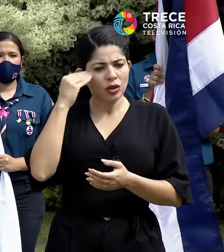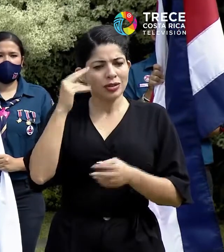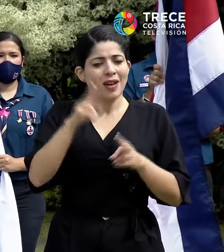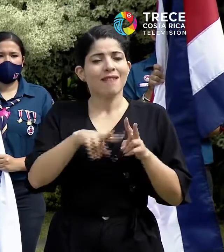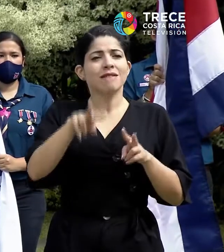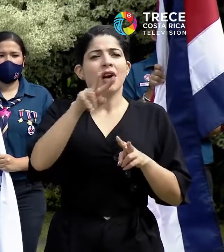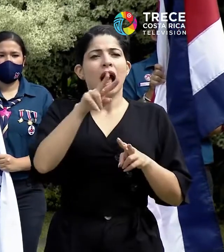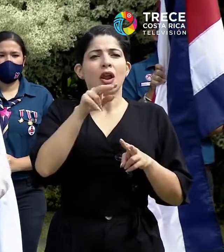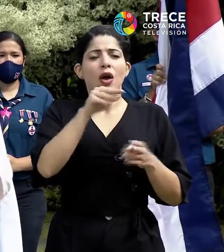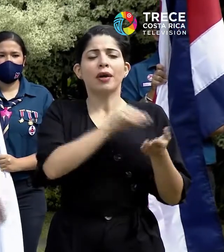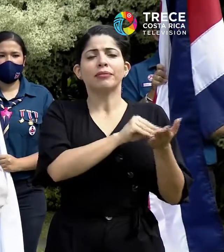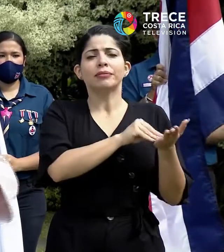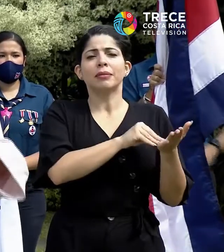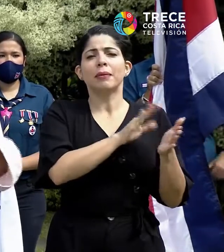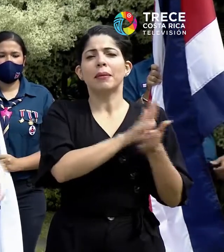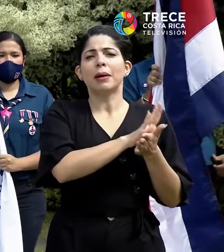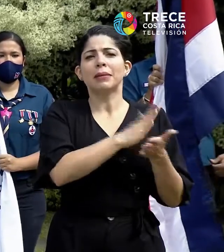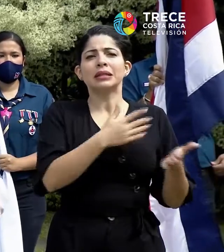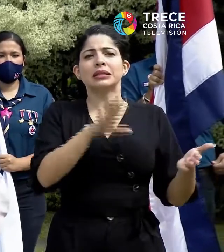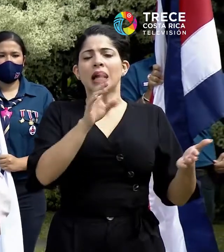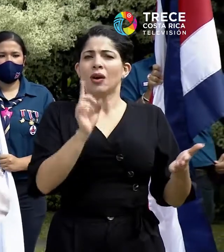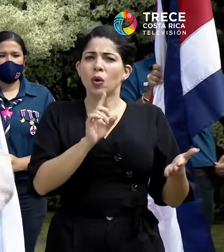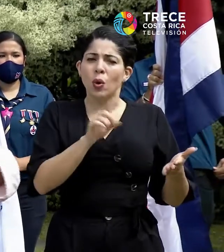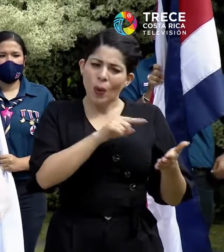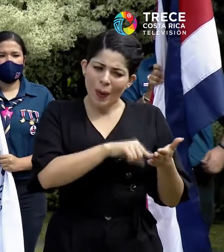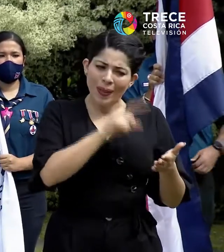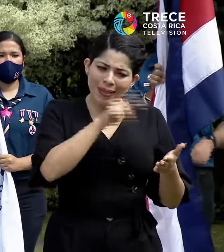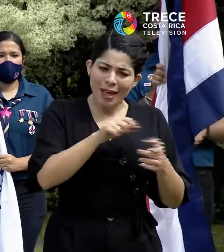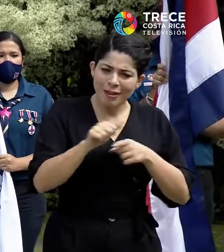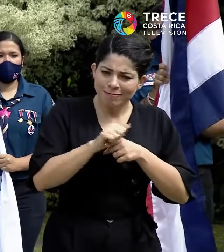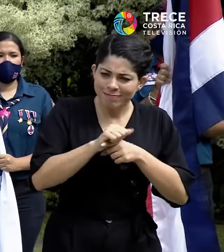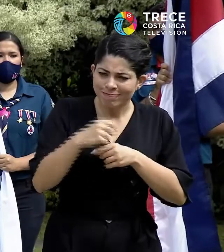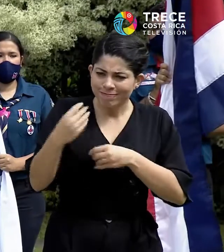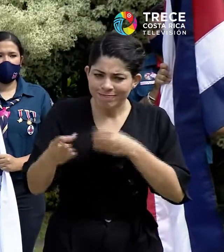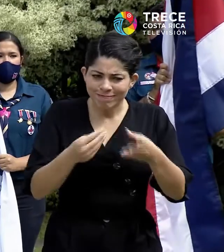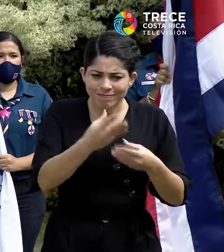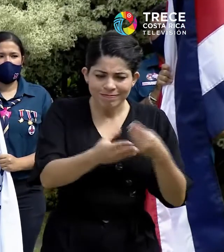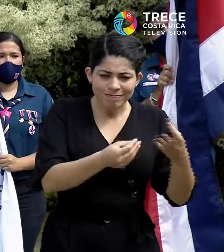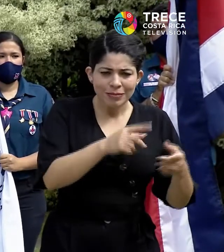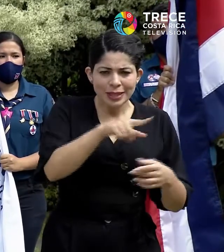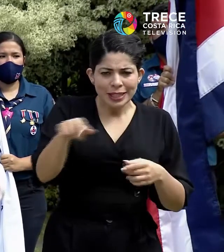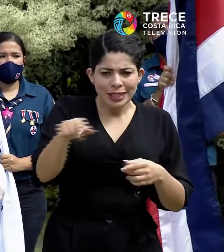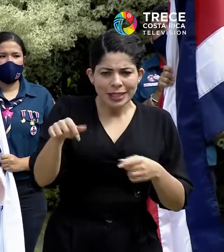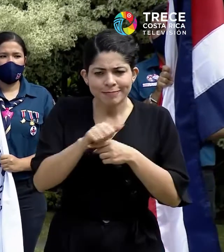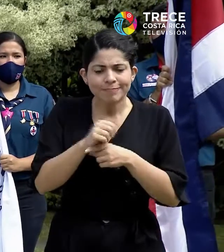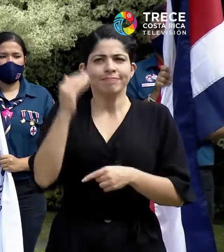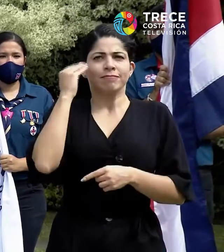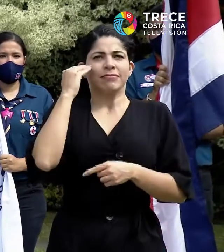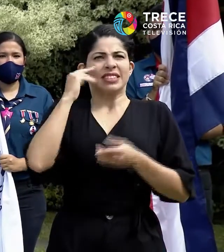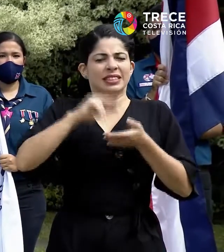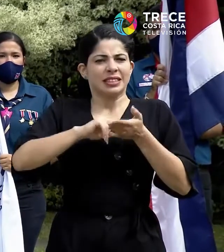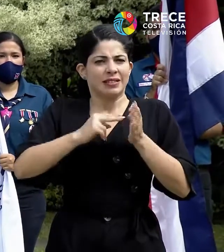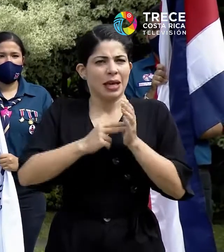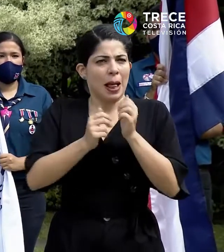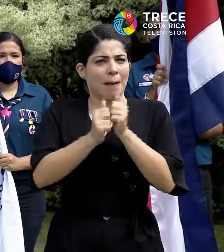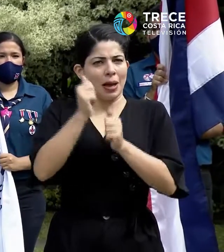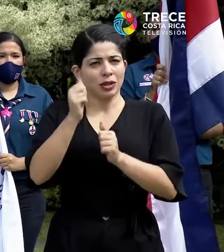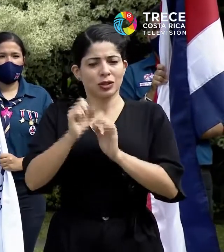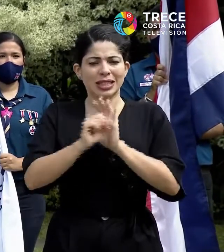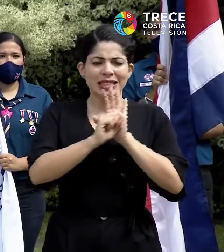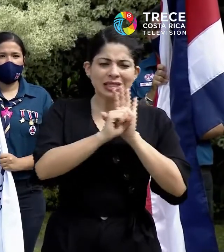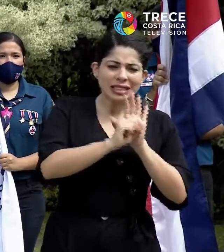letra y que han de entrenarse sistemáticamente de modo significativo para las mayorías. Símbolos y discursos que no